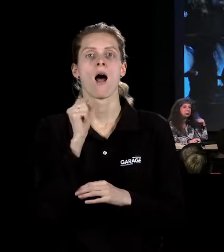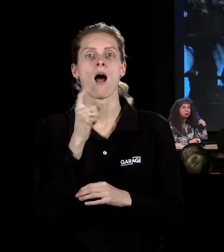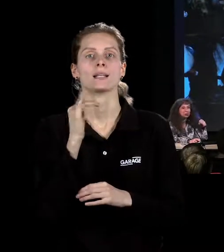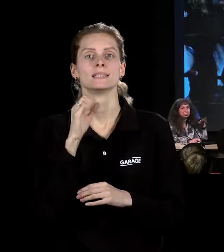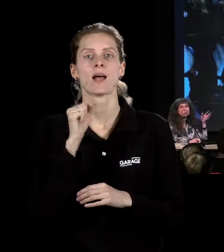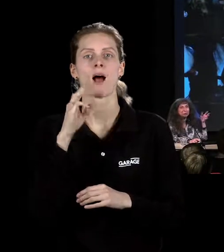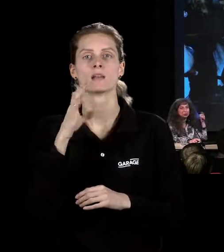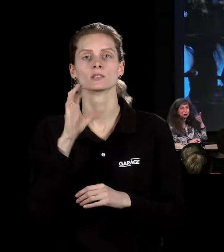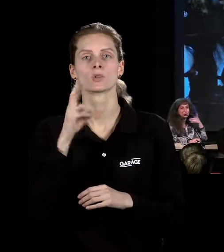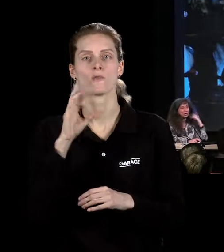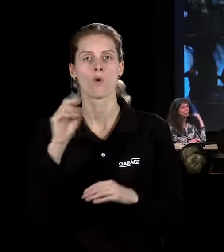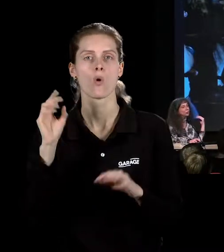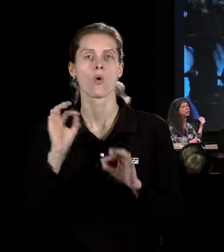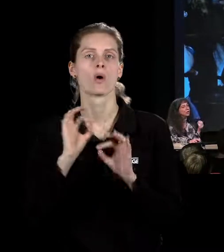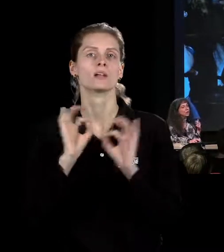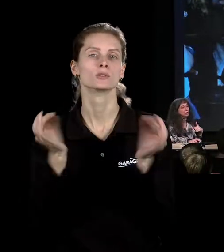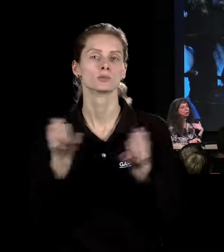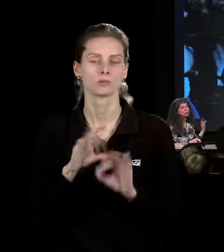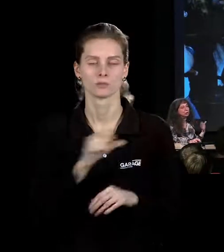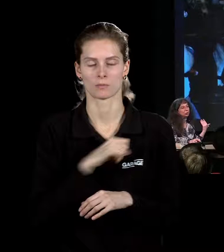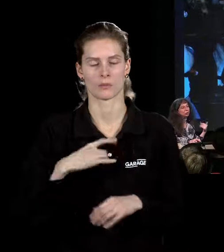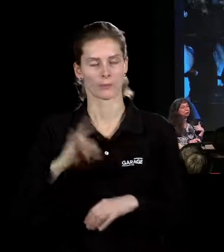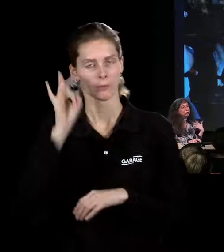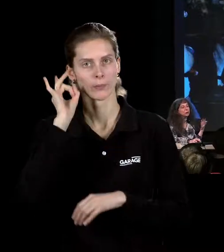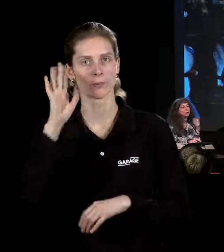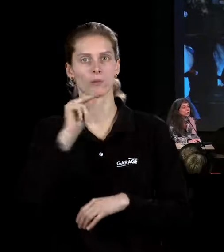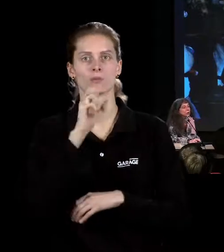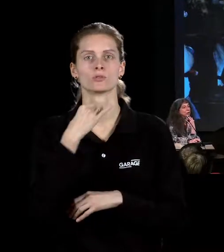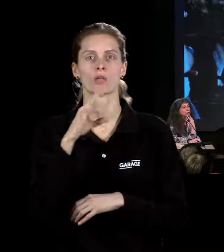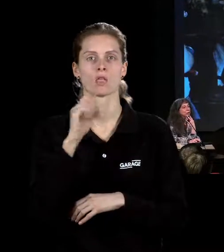Америке, самый знаменитый Чайна-таун.